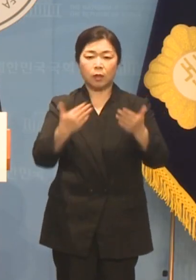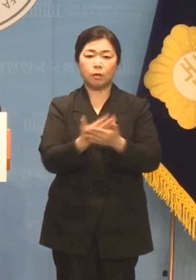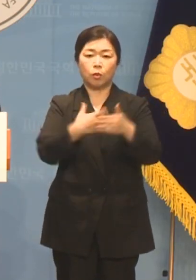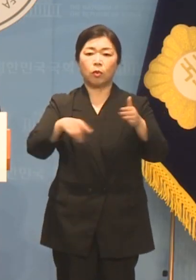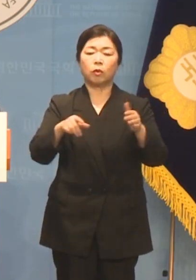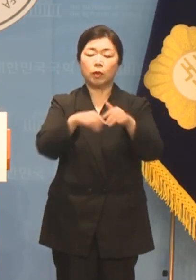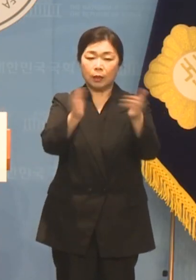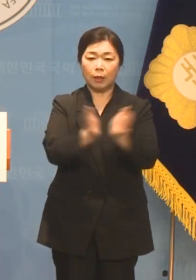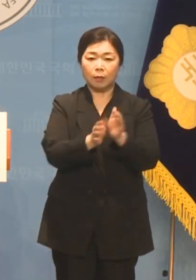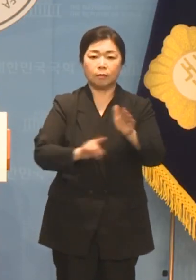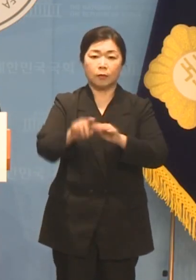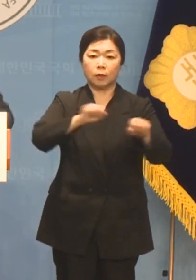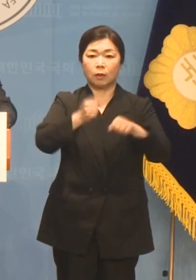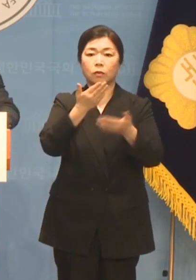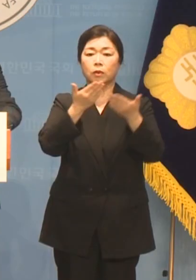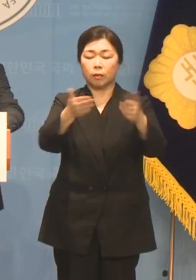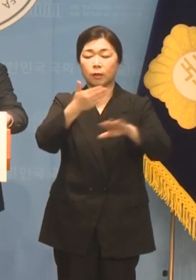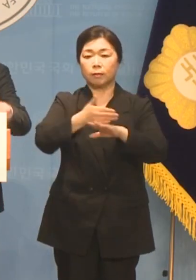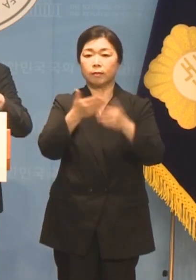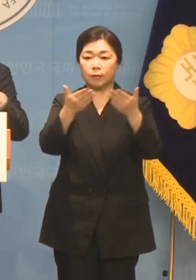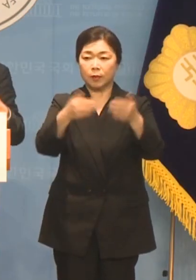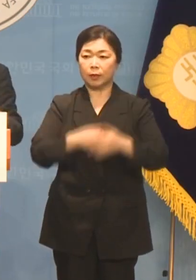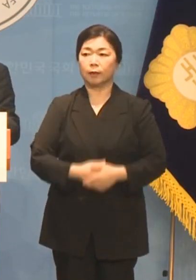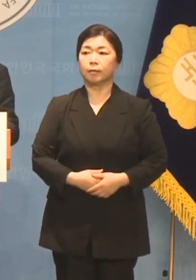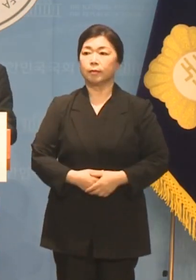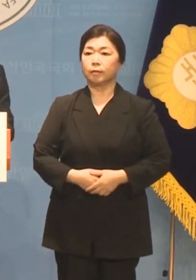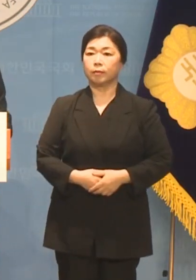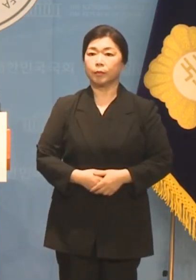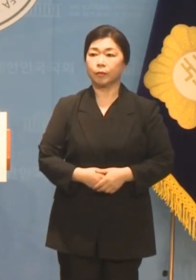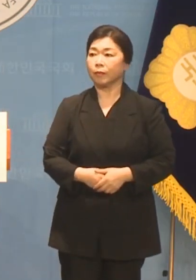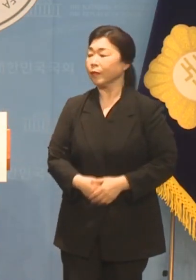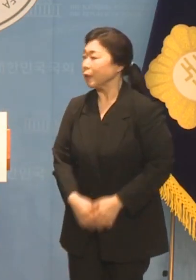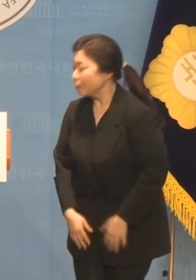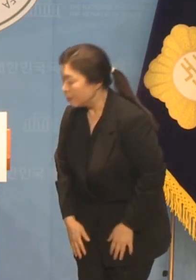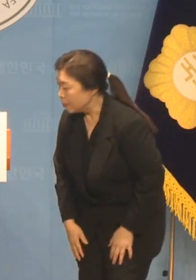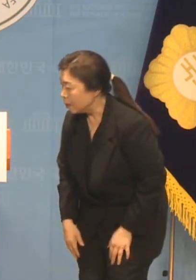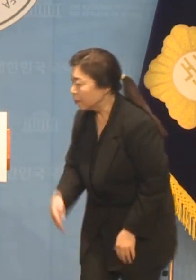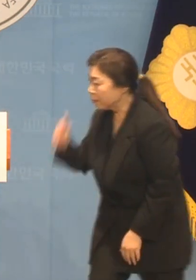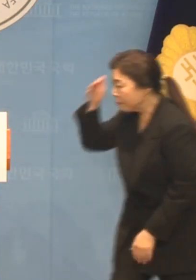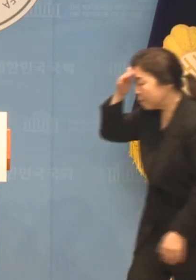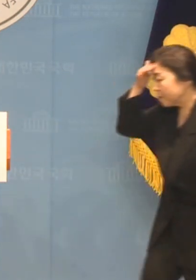앞장서도록 하겠습니다. 예, 감사합니다. 예, 수고하셨습니다.